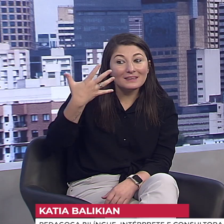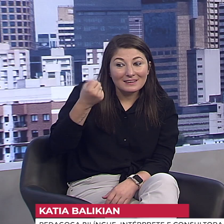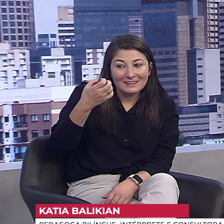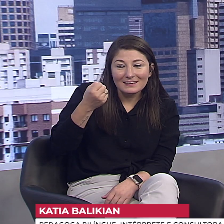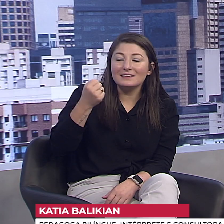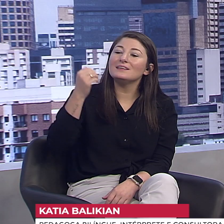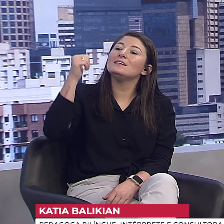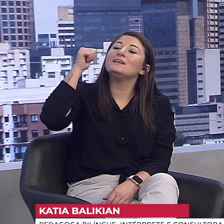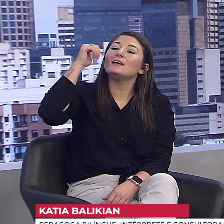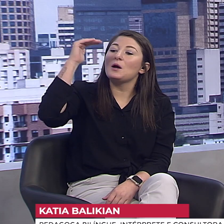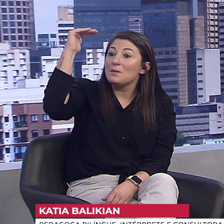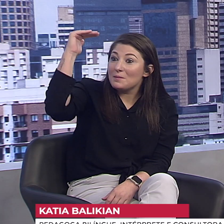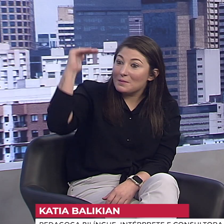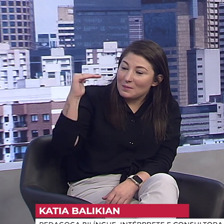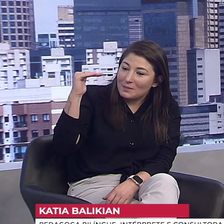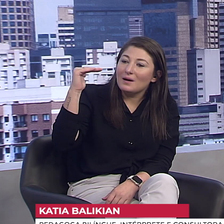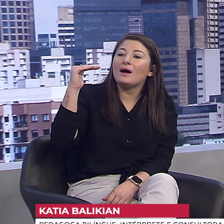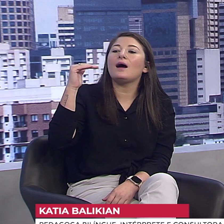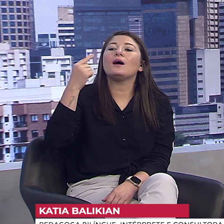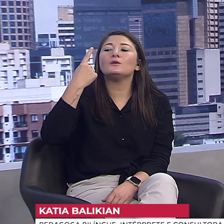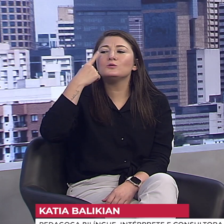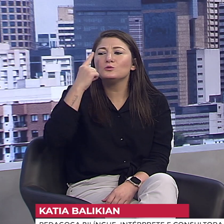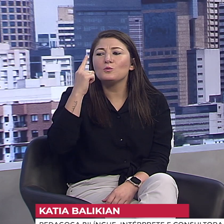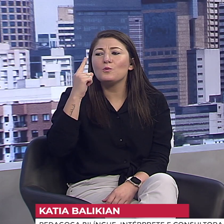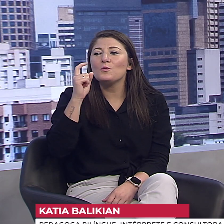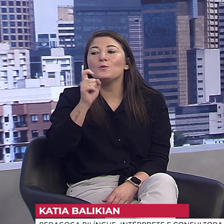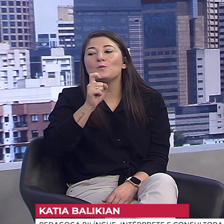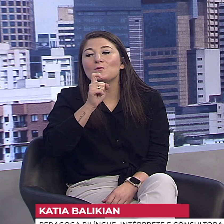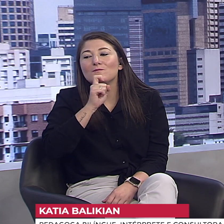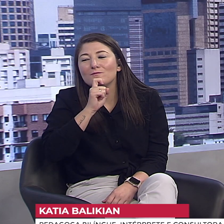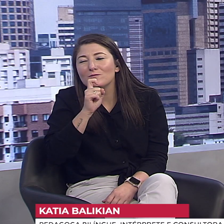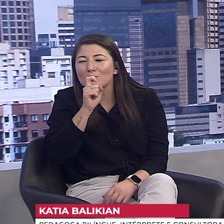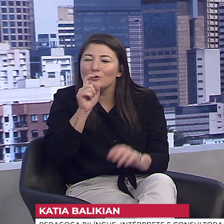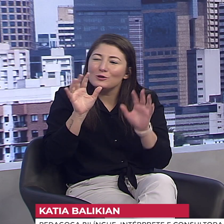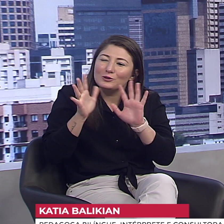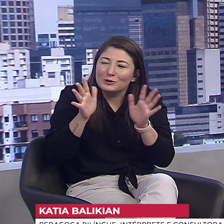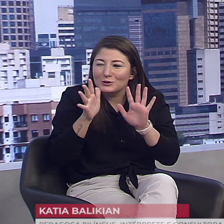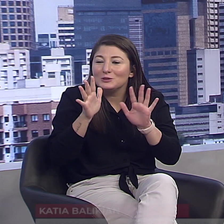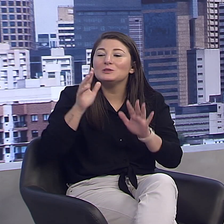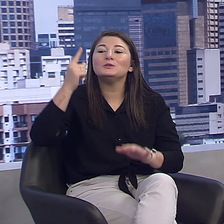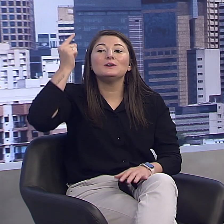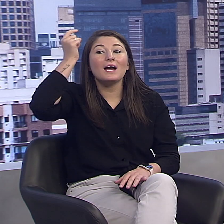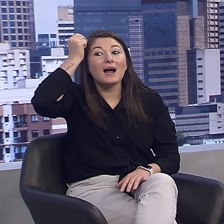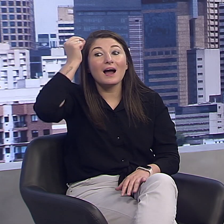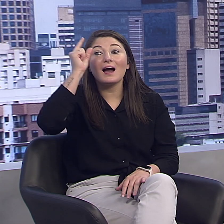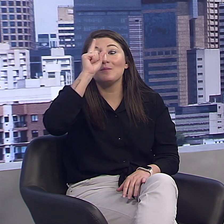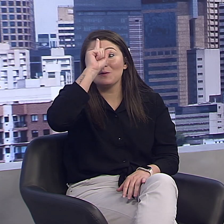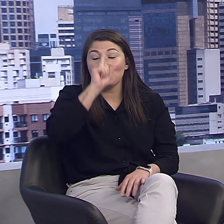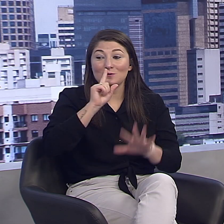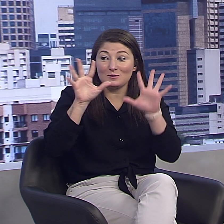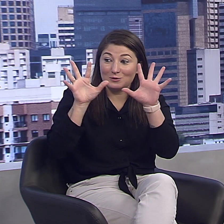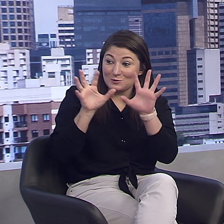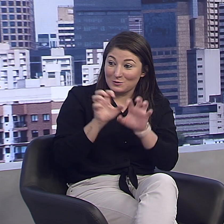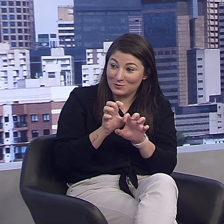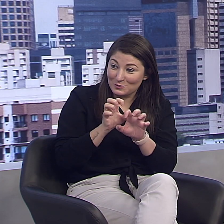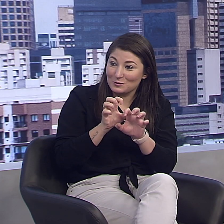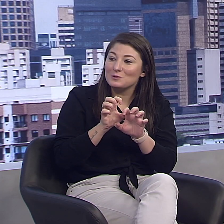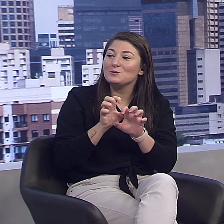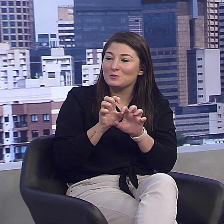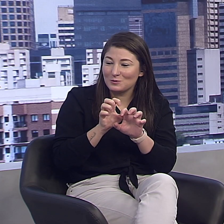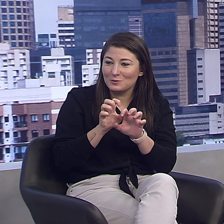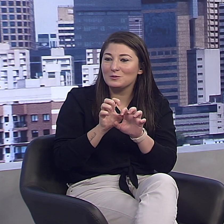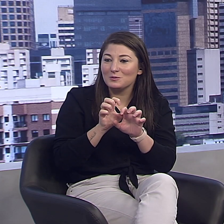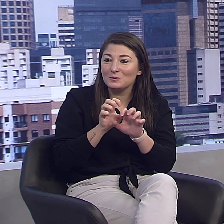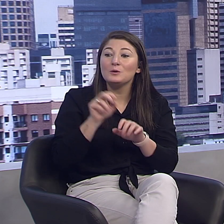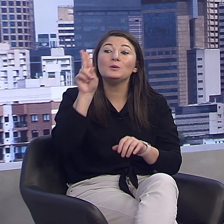Oi, eu sou uma mulher branca, de baixa estatura, tenho olhos verdes, meu cabelo é um